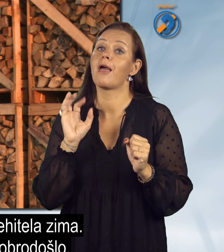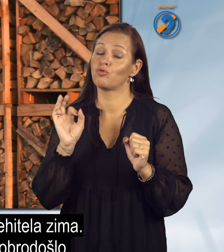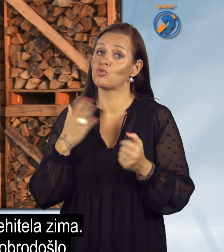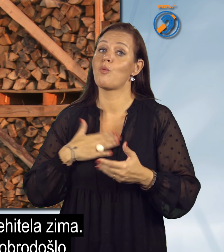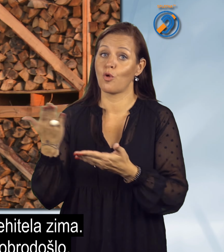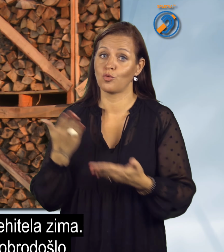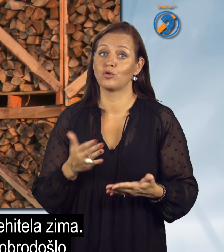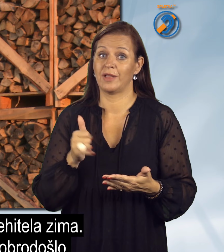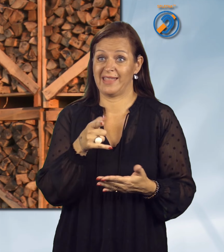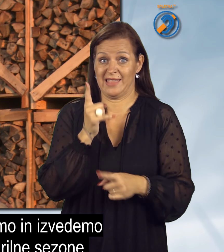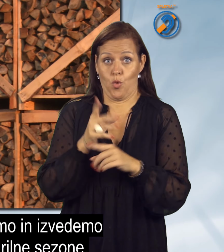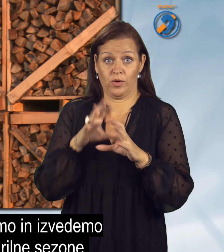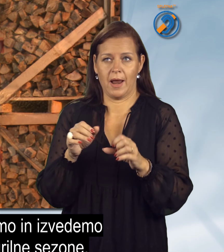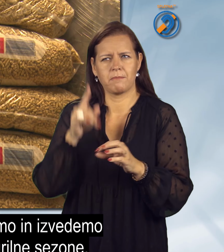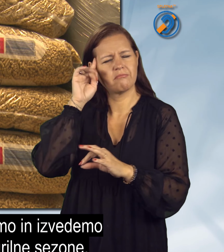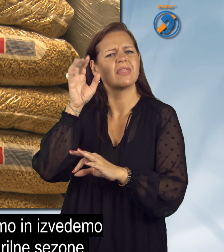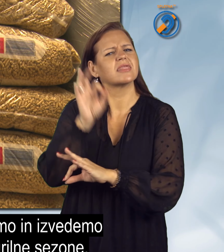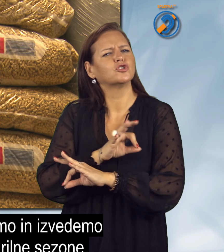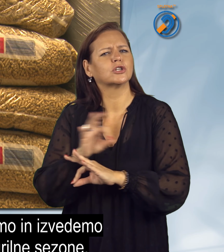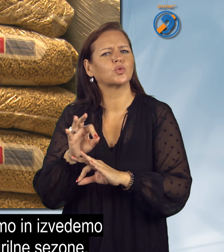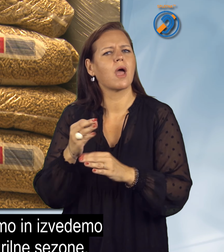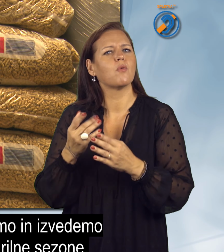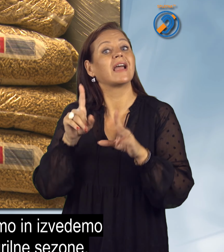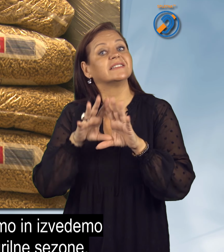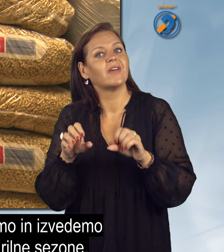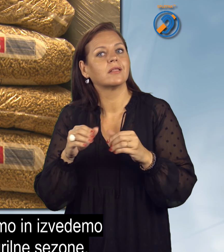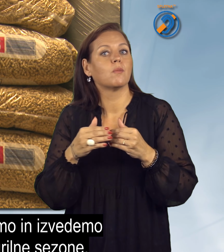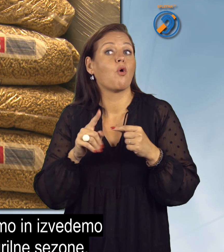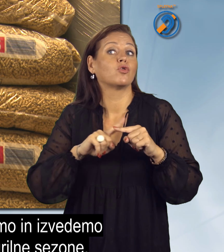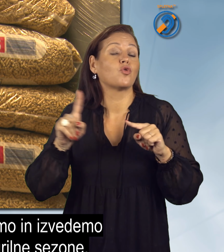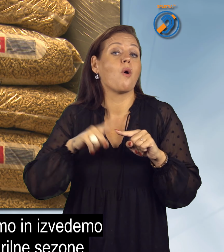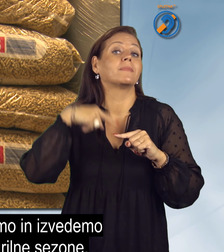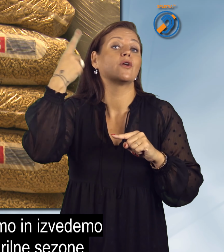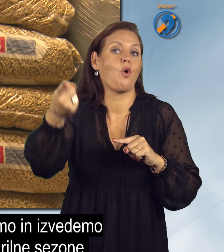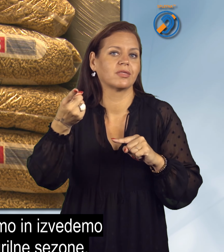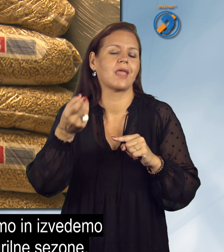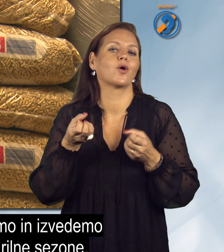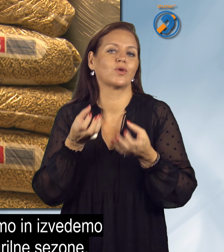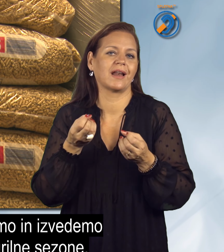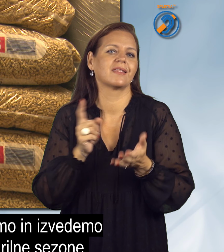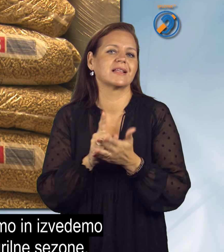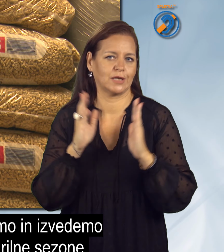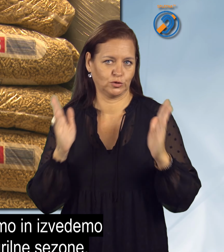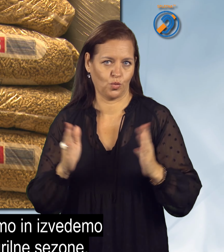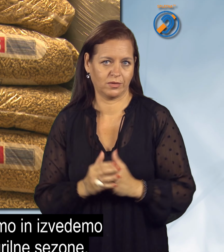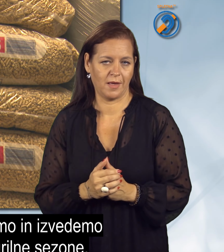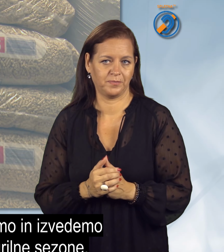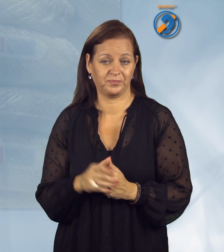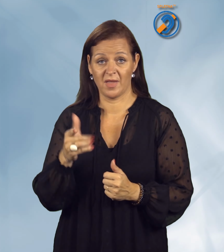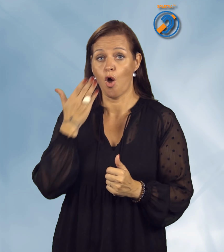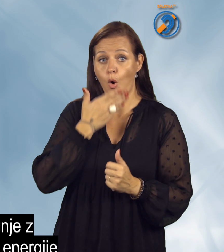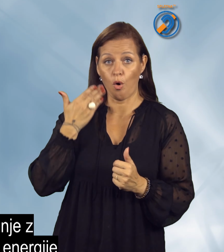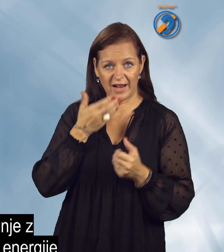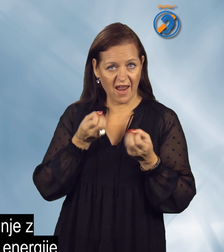Je pa vsekakor dobrodošlo, da te ukrepe načrtujemo in izvedemo vsaj do prihodnje kurilne